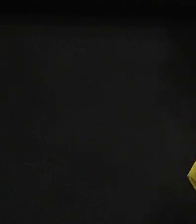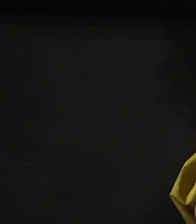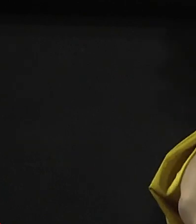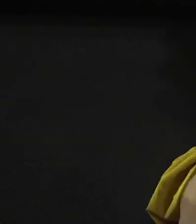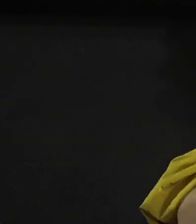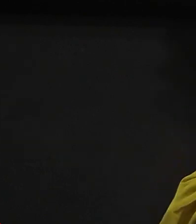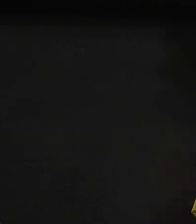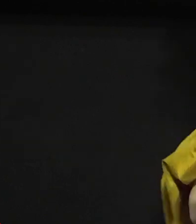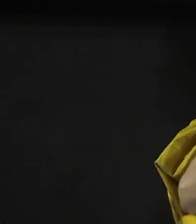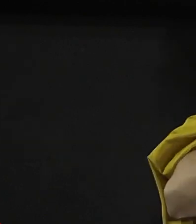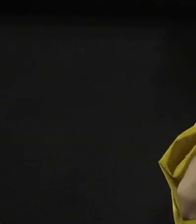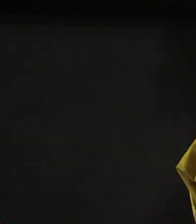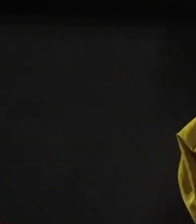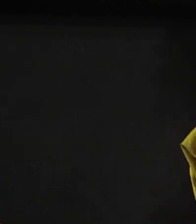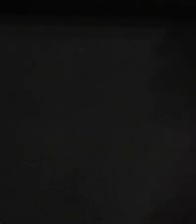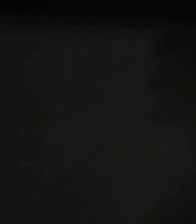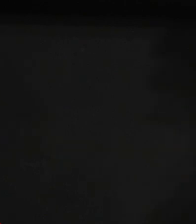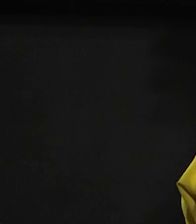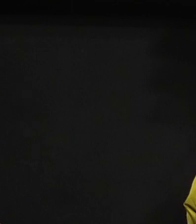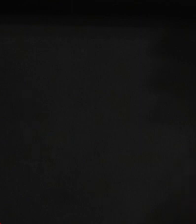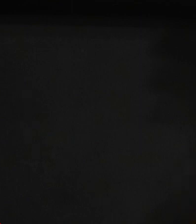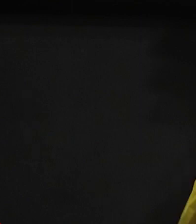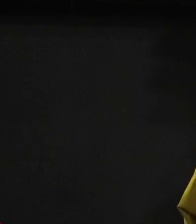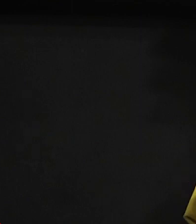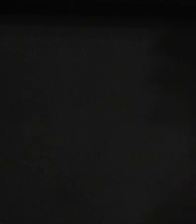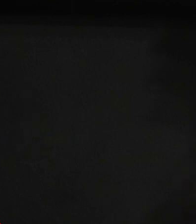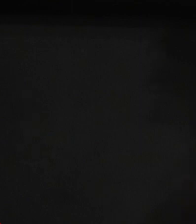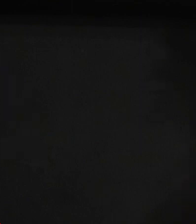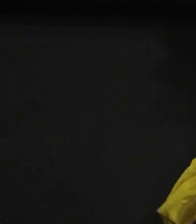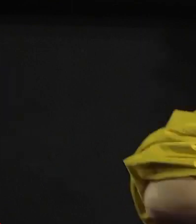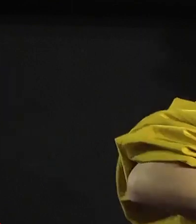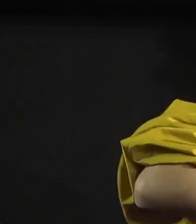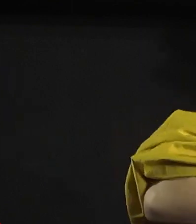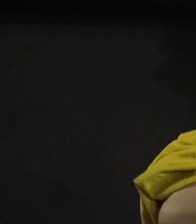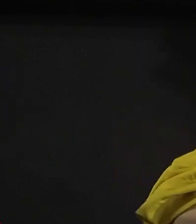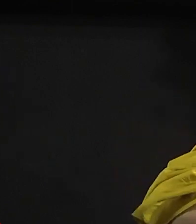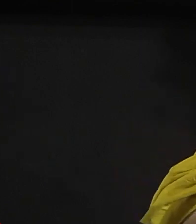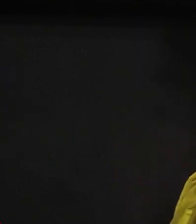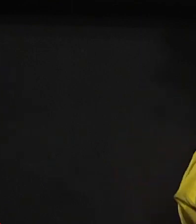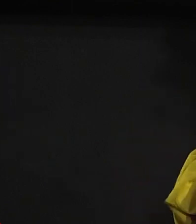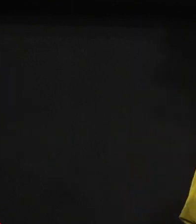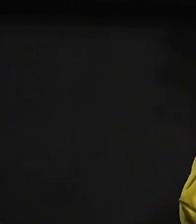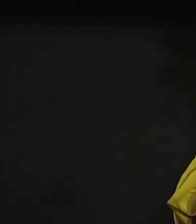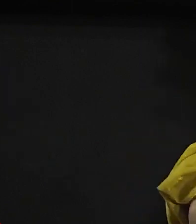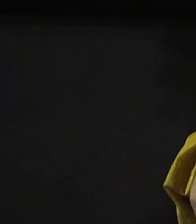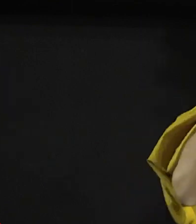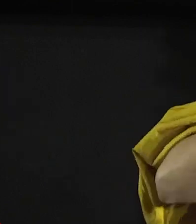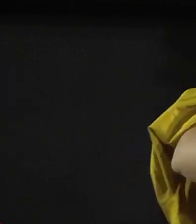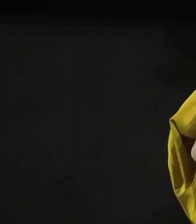familia me decía estás loca está chalá que vas a hacer teatro una persona sord haciendo teatro y mi madre Me dijo sí sí sí sí aprovecha esta oportunidad y lo dejé y dije venga